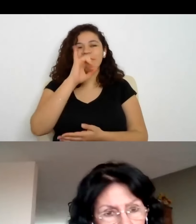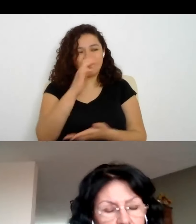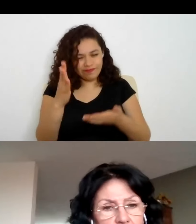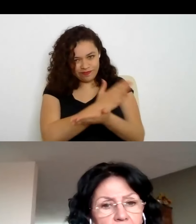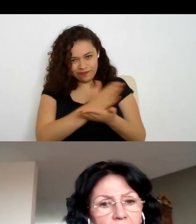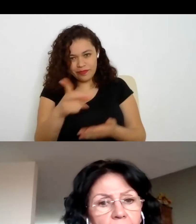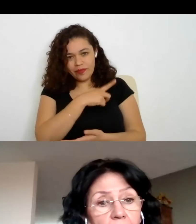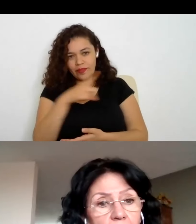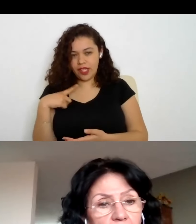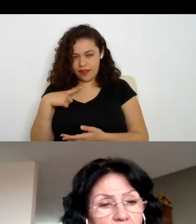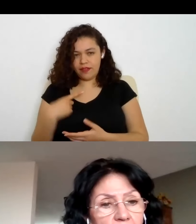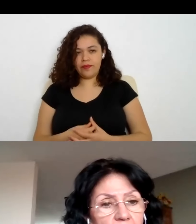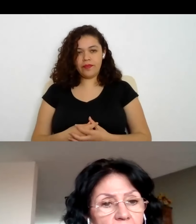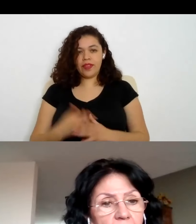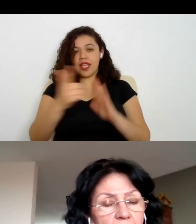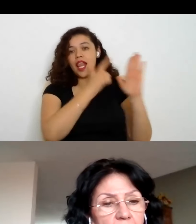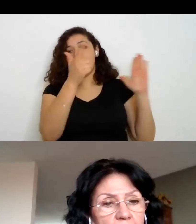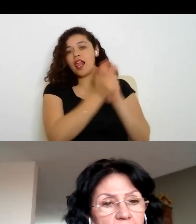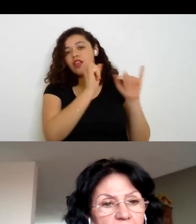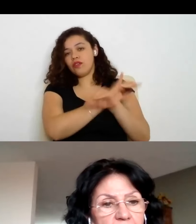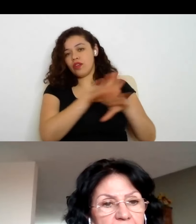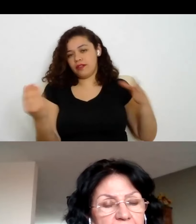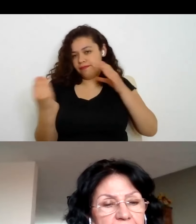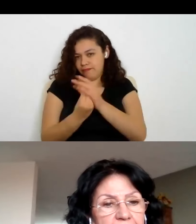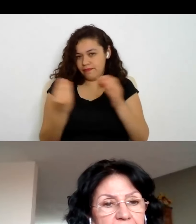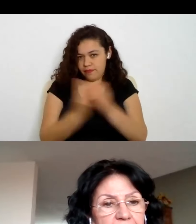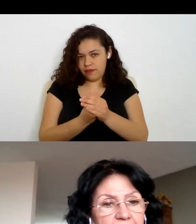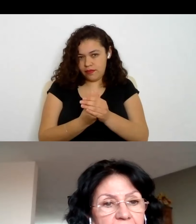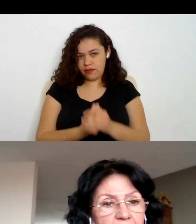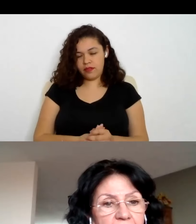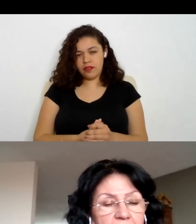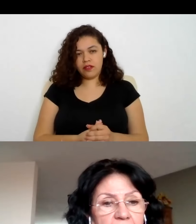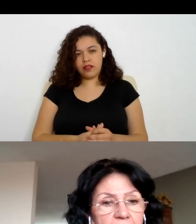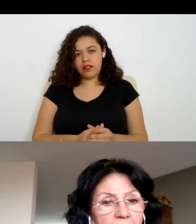porque justamente la Ley de Protección de Datos Personales lo que hace es